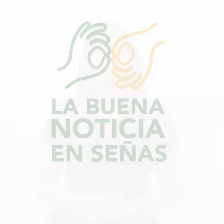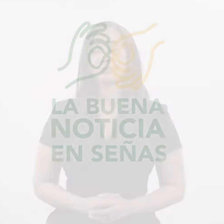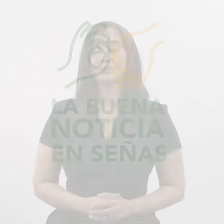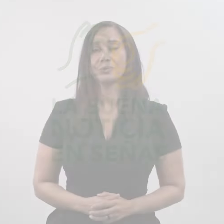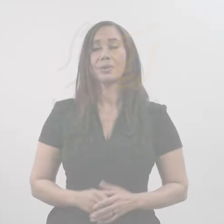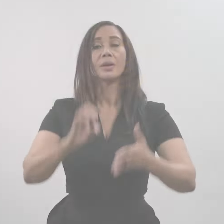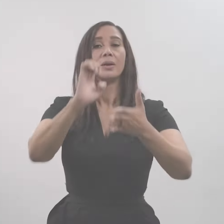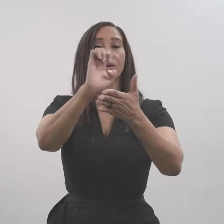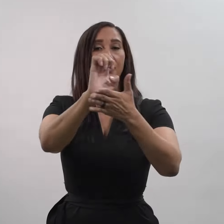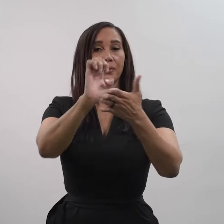Evangelio.